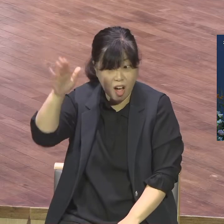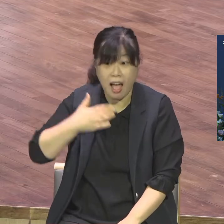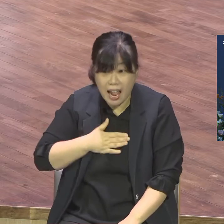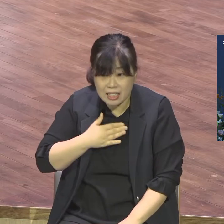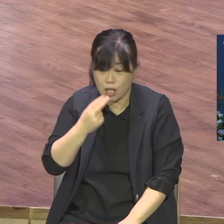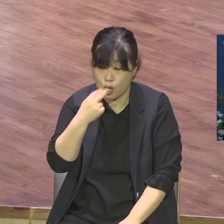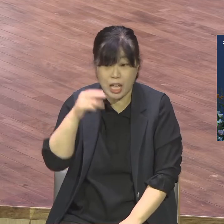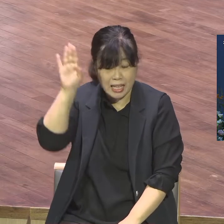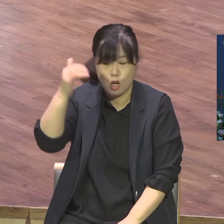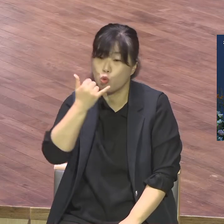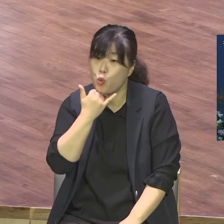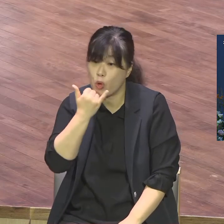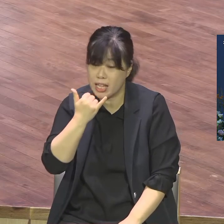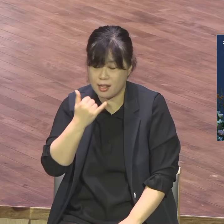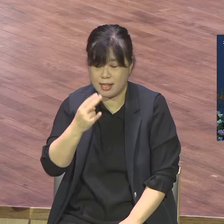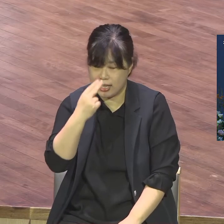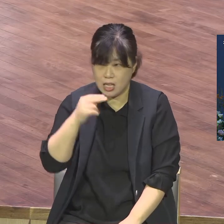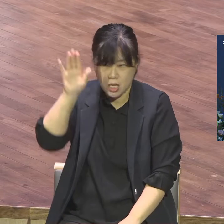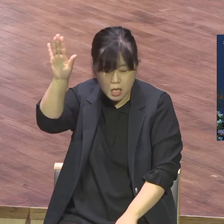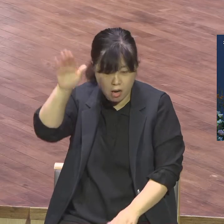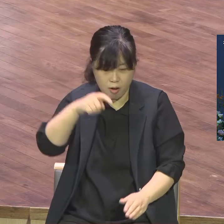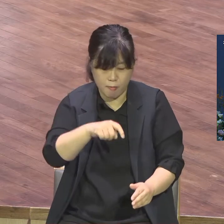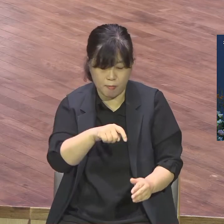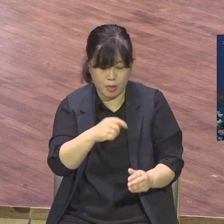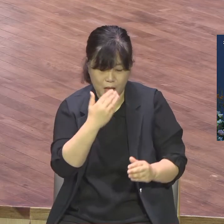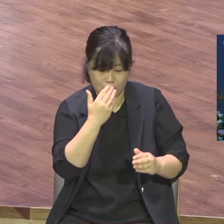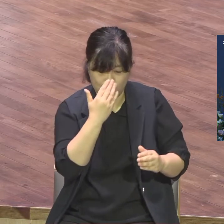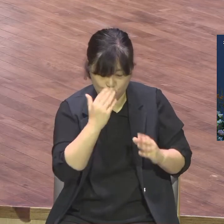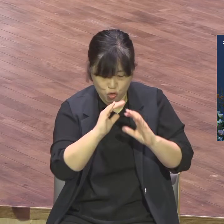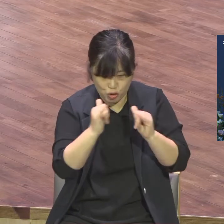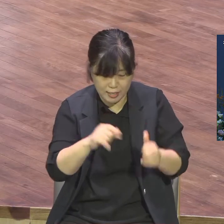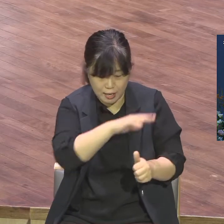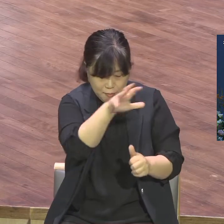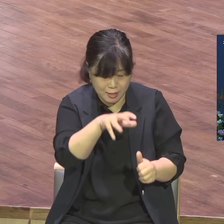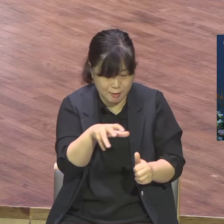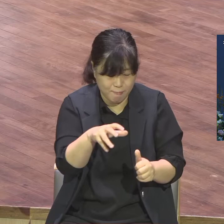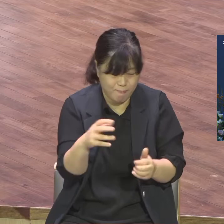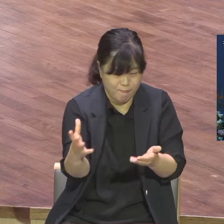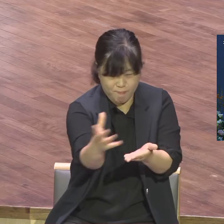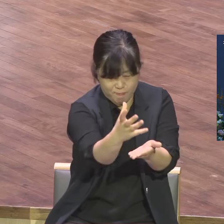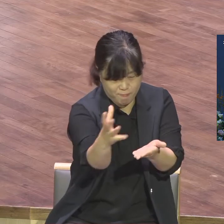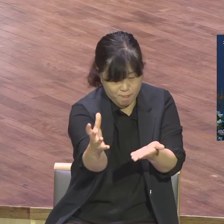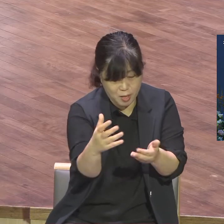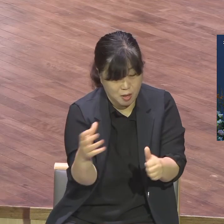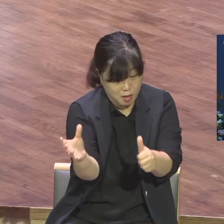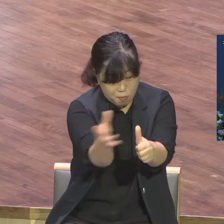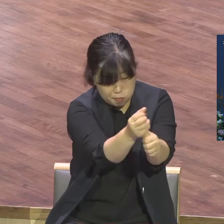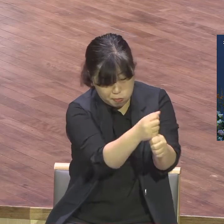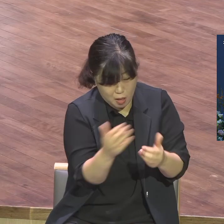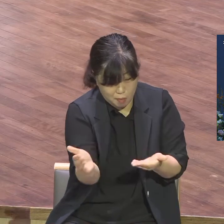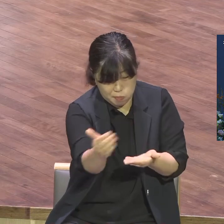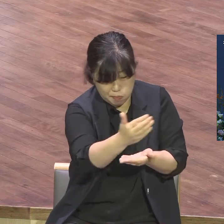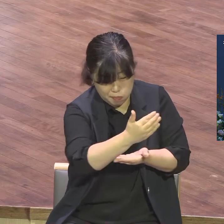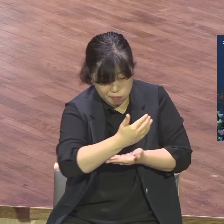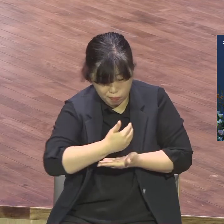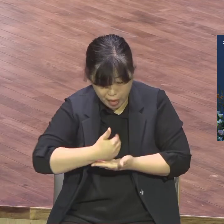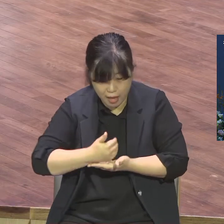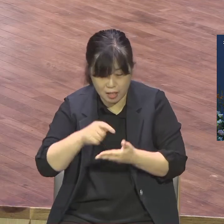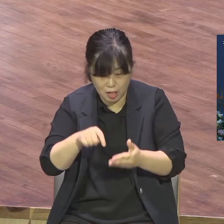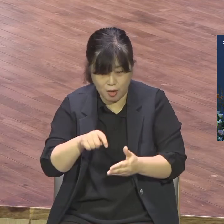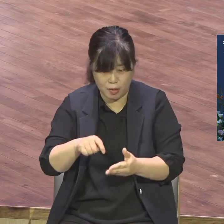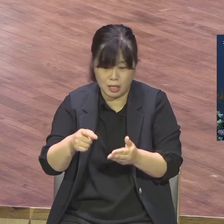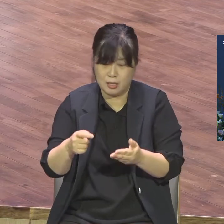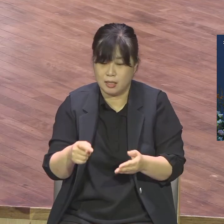신발 거기에 대한 무슨 이 도구들 다 있어요. 지금 그대로 쌓아놨어요. 그때 들어갔을 때 그 신발 그대로